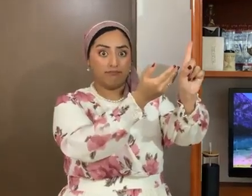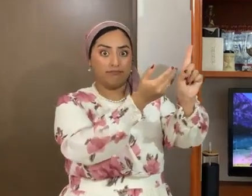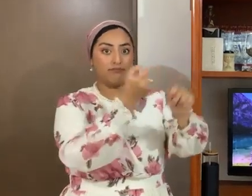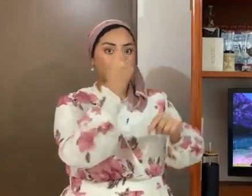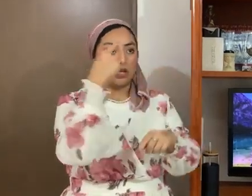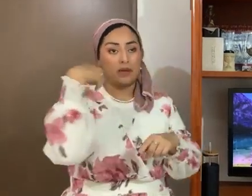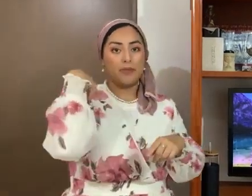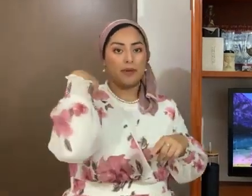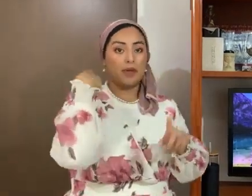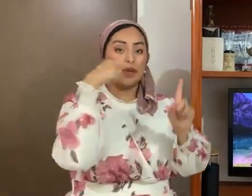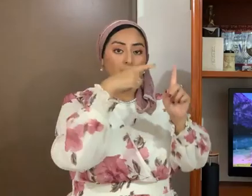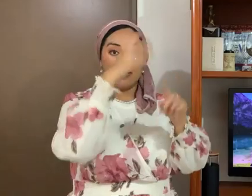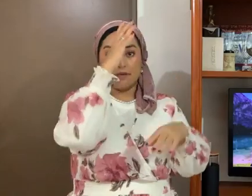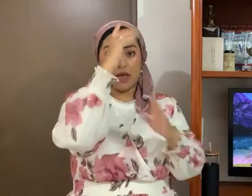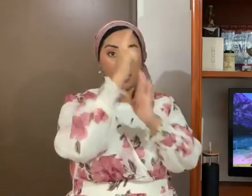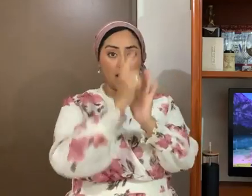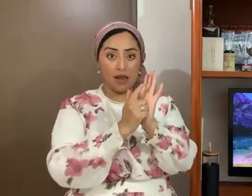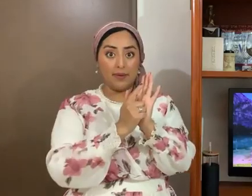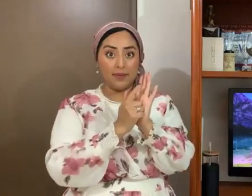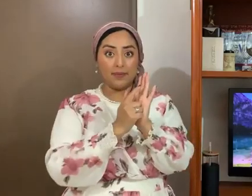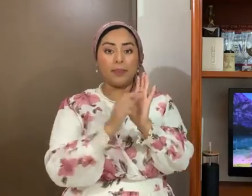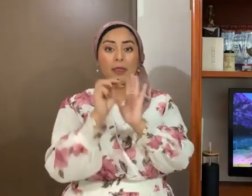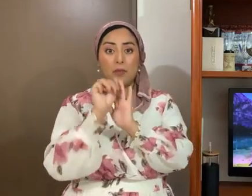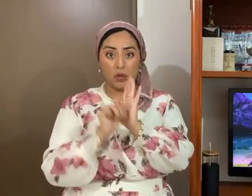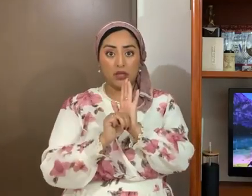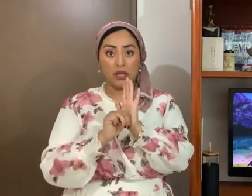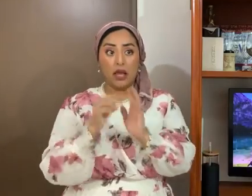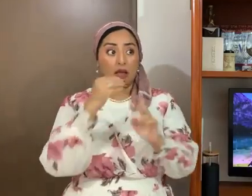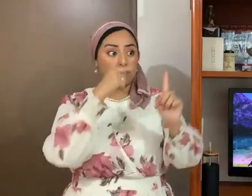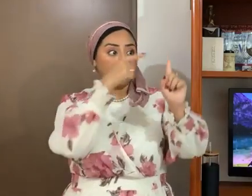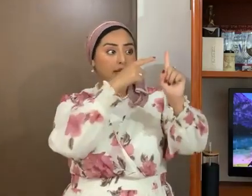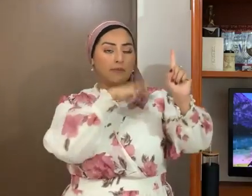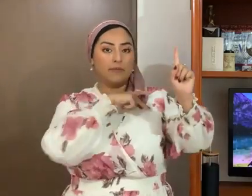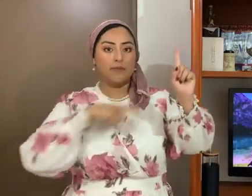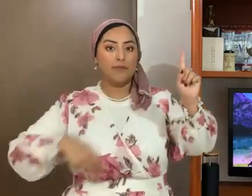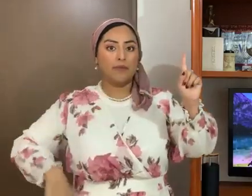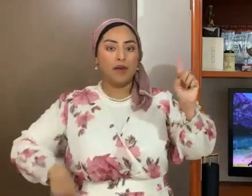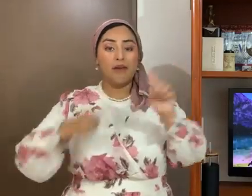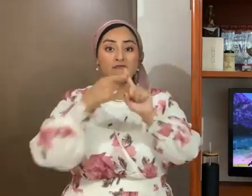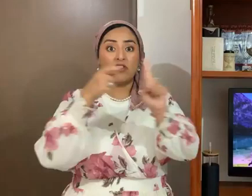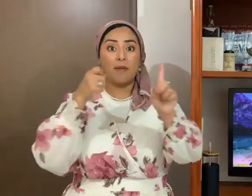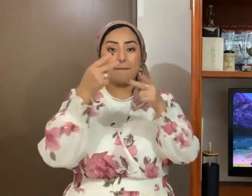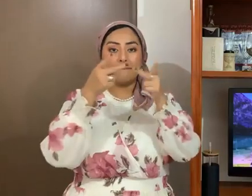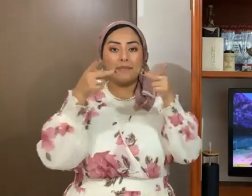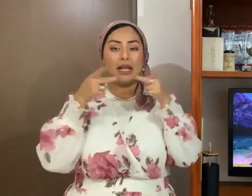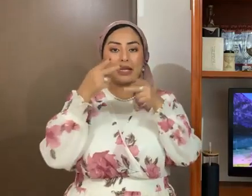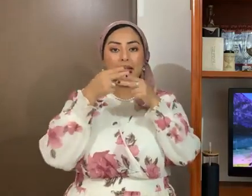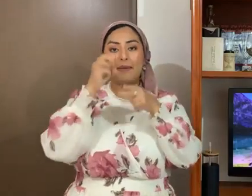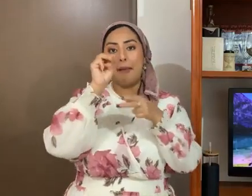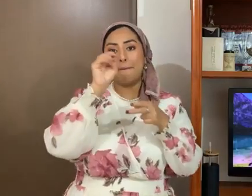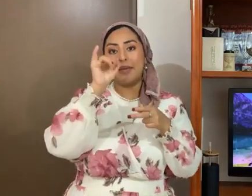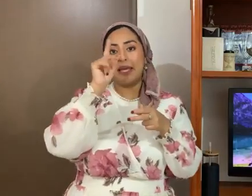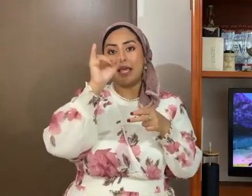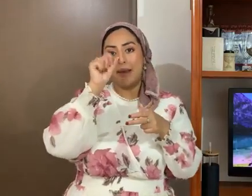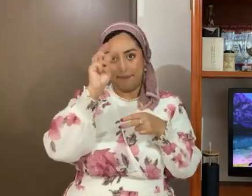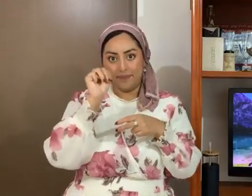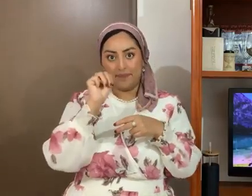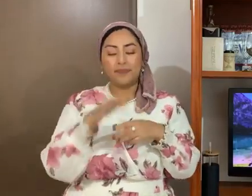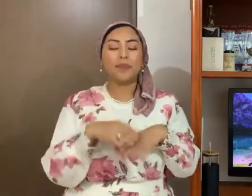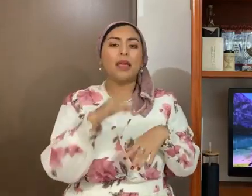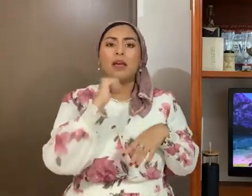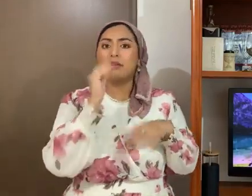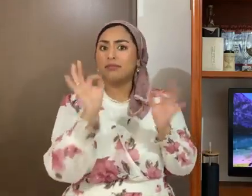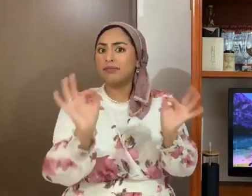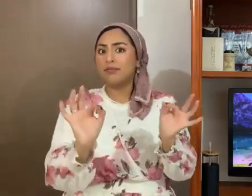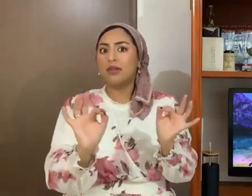Amén. Él era el suegro de Moisés y, como ya dijimos, un príncipe, un principal de Madián. No es casualidad,